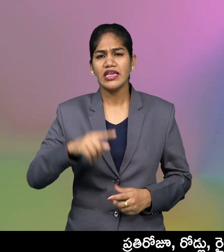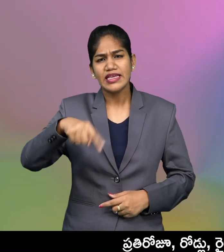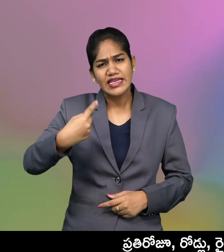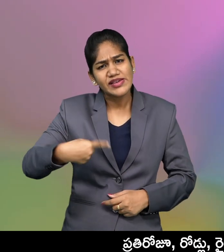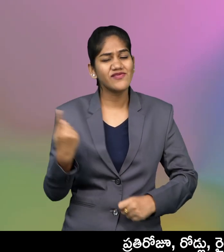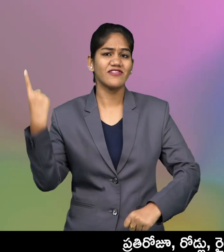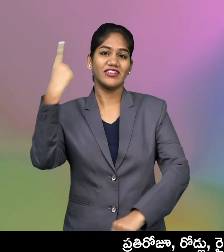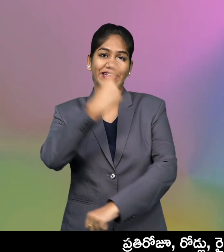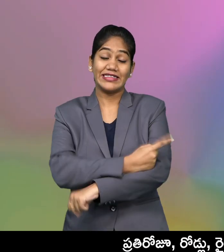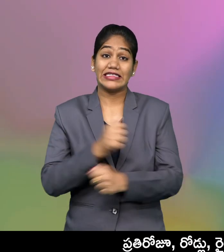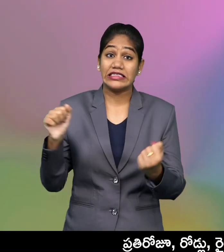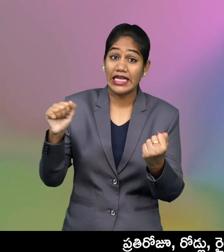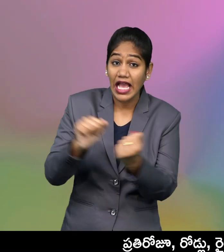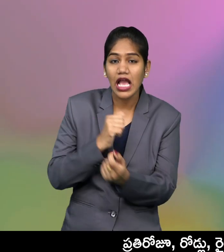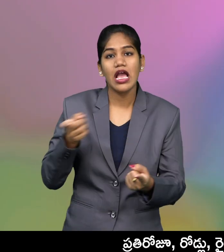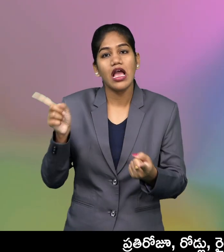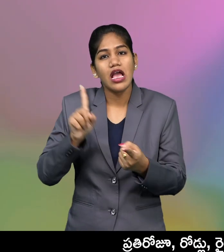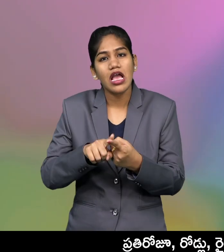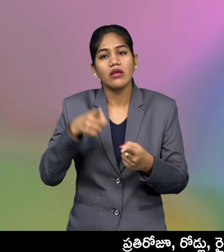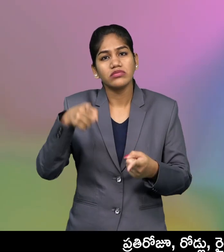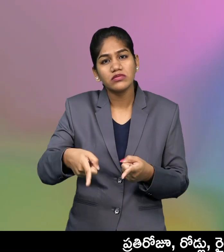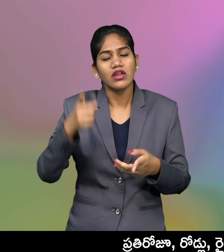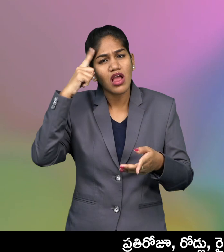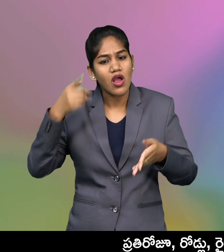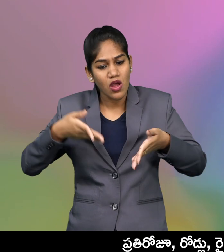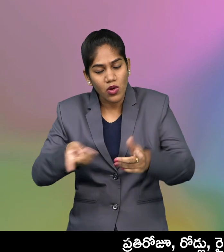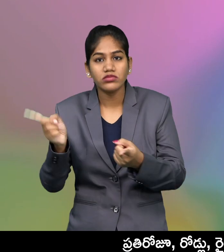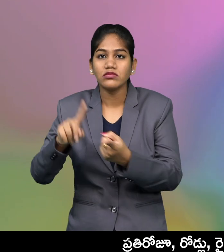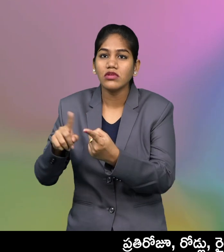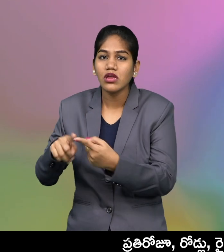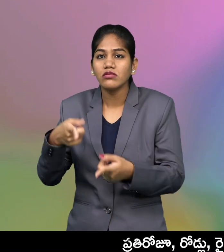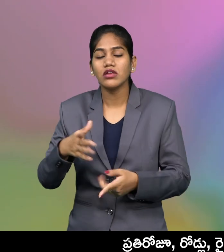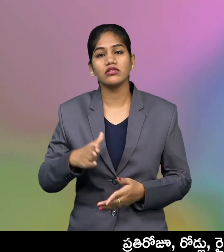ప్రతిరోజు రోడ్లు, రైల్వేలు మరియు గాలిలో ప్రమాదాలు జరుగుతున్నాయి.